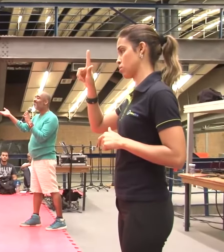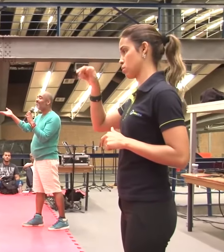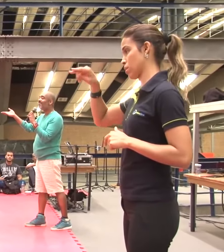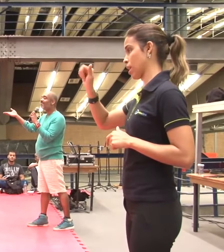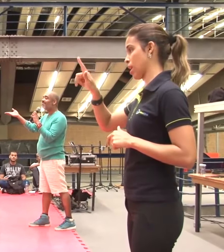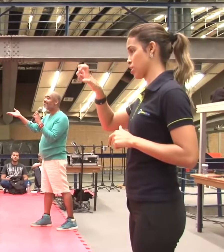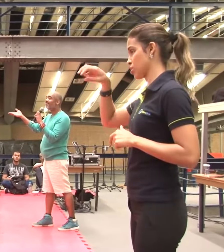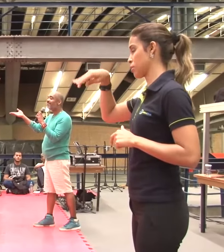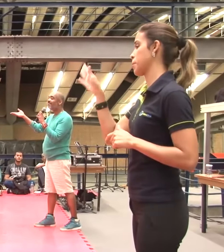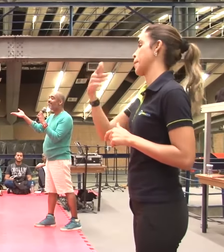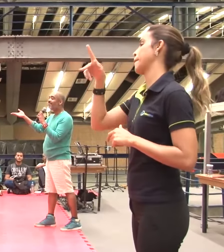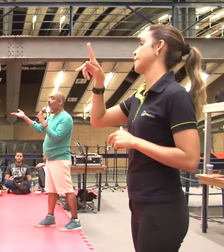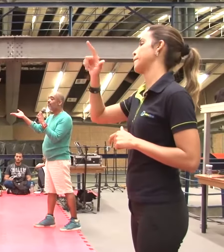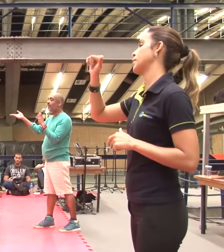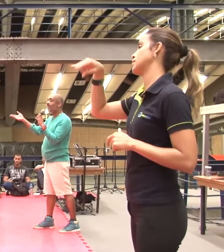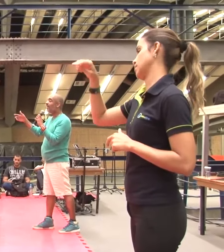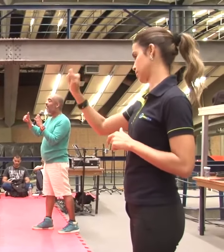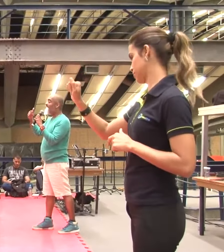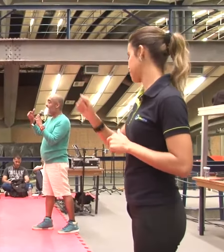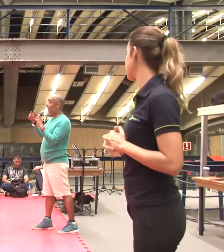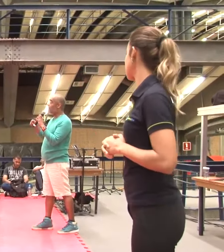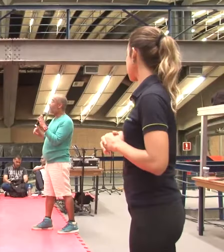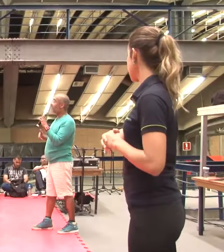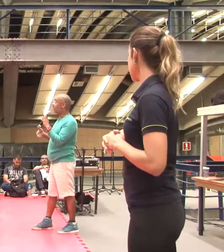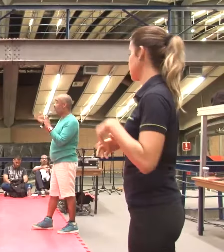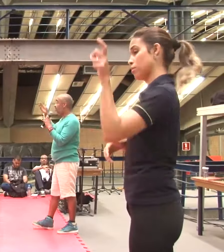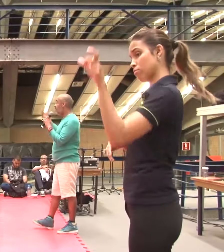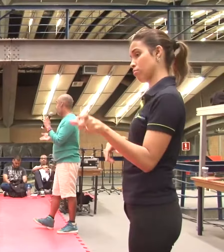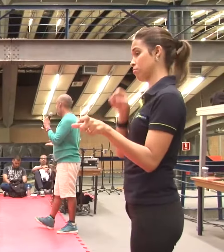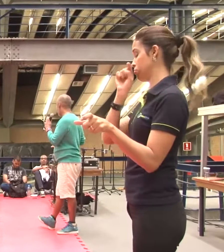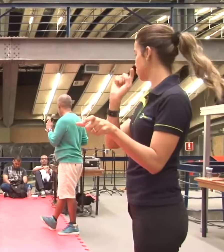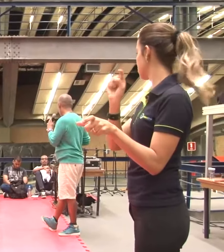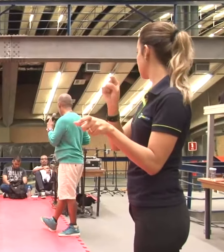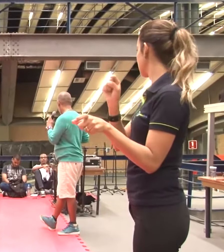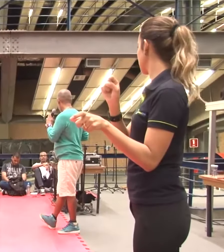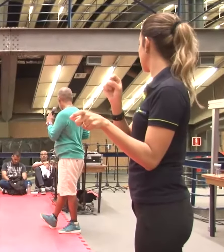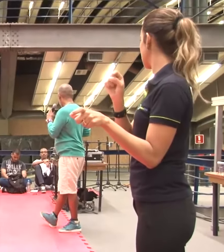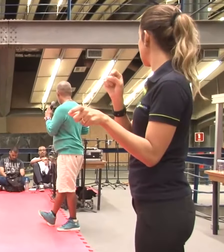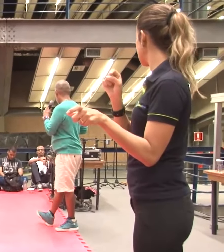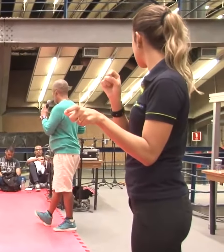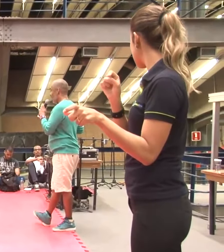plana. Ou seja, aquele personagem que não tem nem aprofundamento